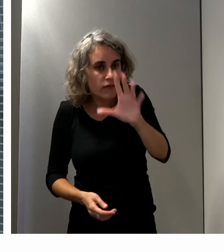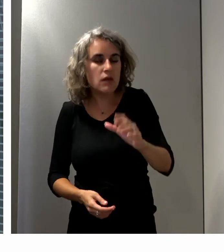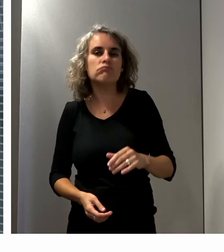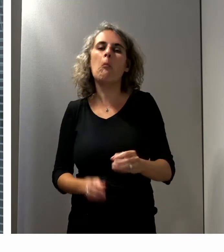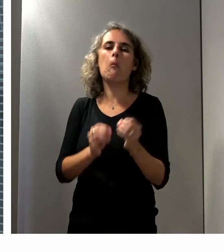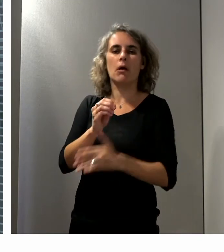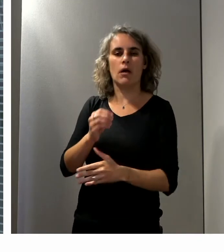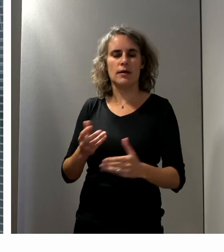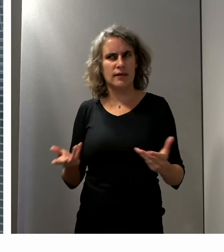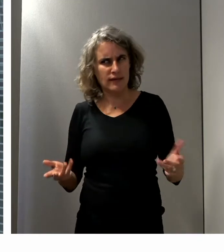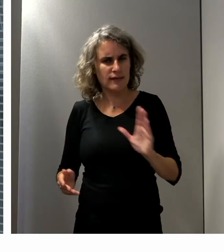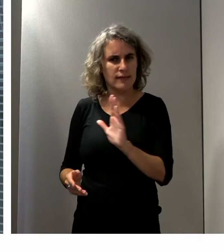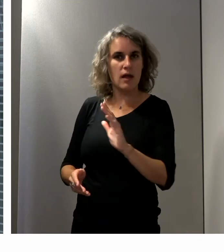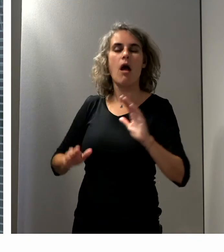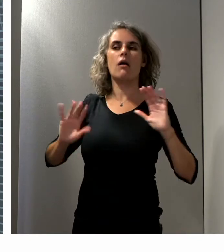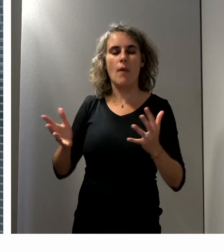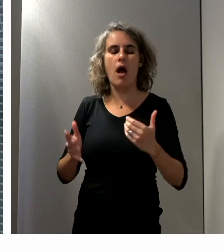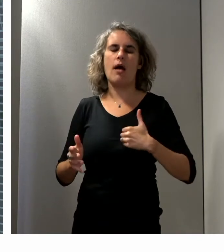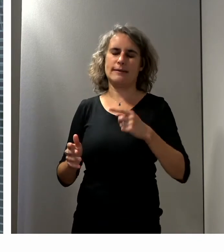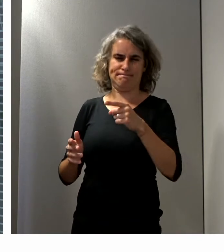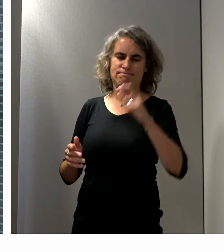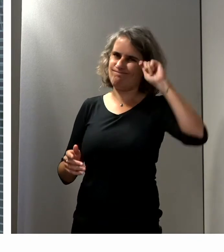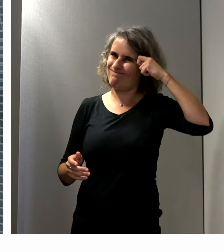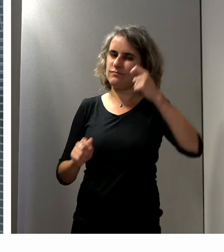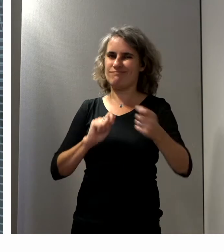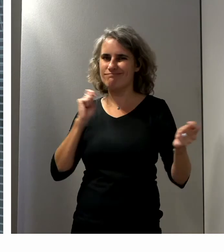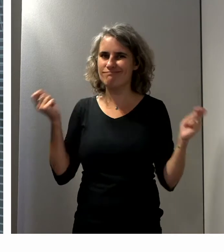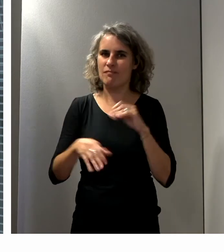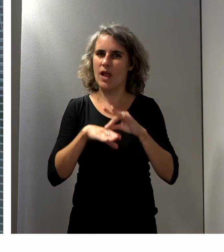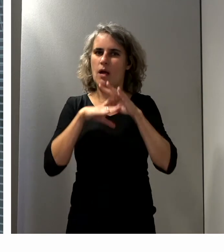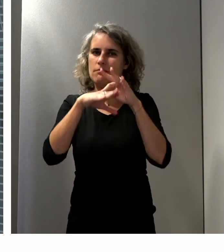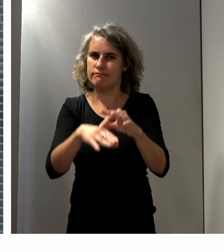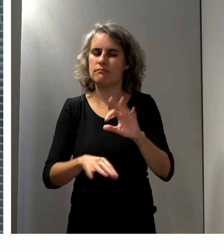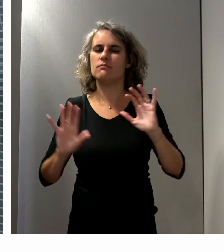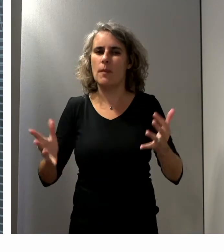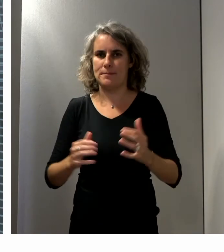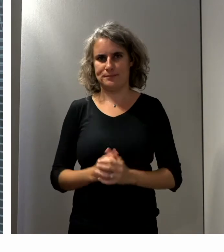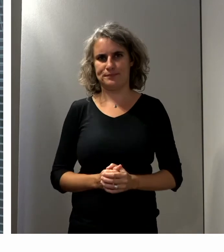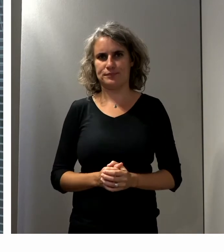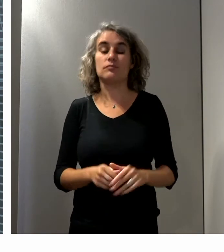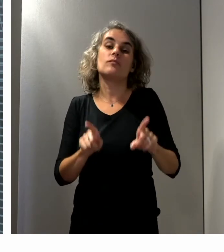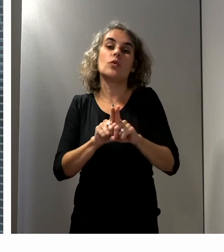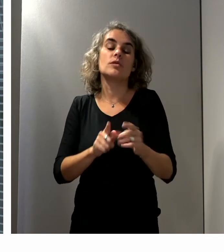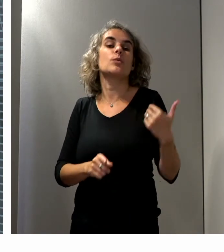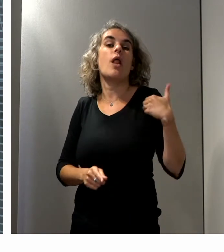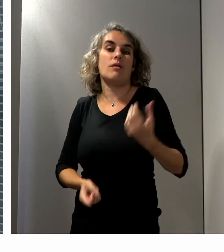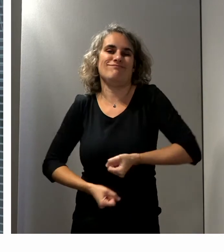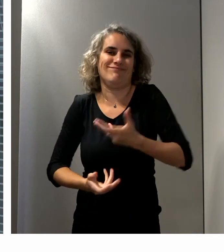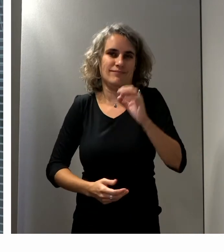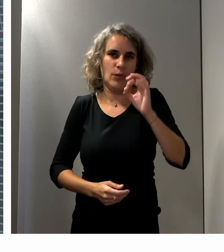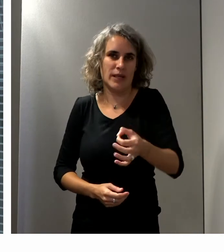Donc comment, en définitive, on l'inscrit au cœur de l'accompagnement des personnes. Et puis, vous en parliez tout à